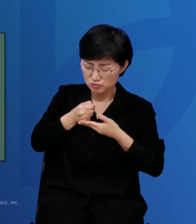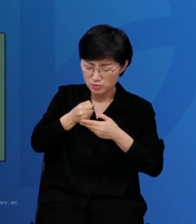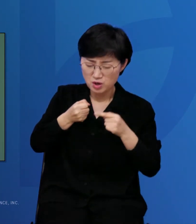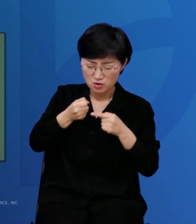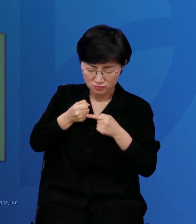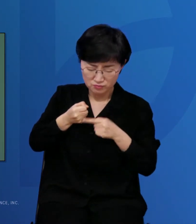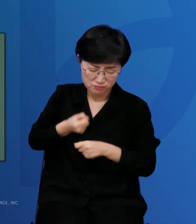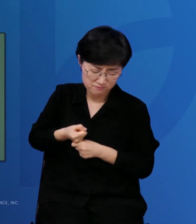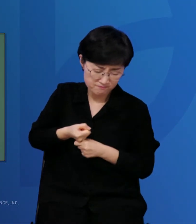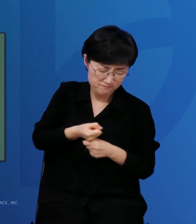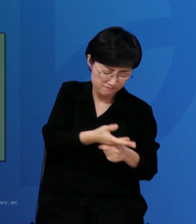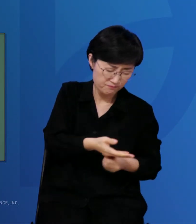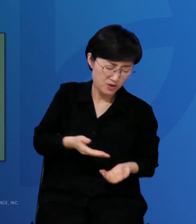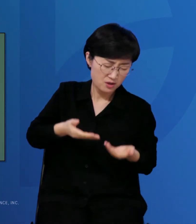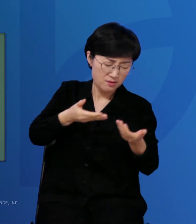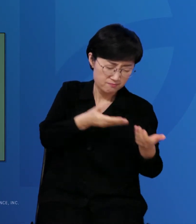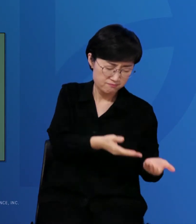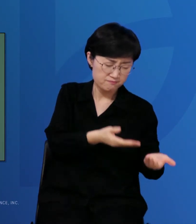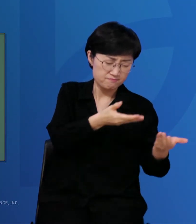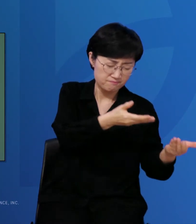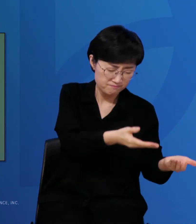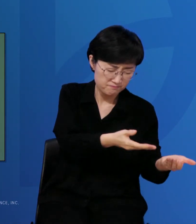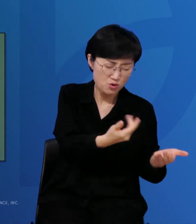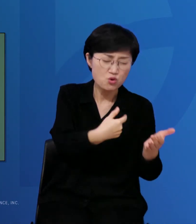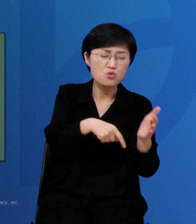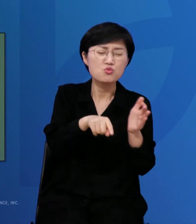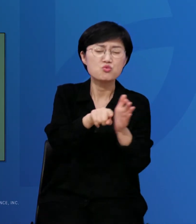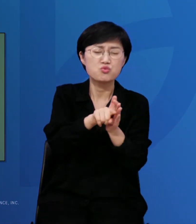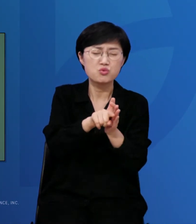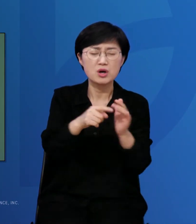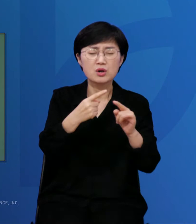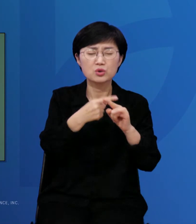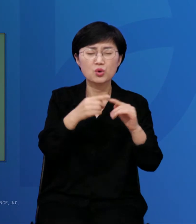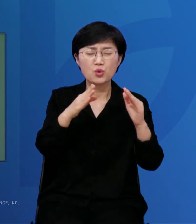전달하는 교회 24 속에 있게 하옵소서.